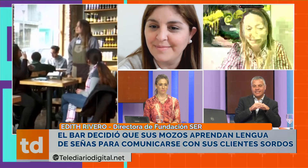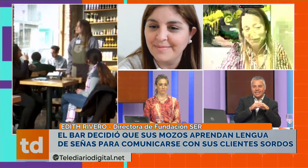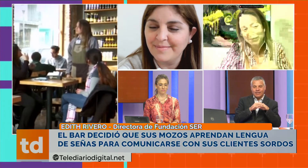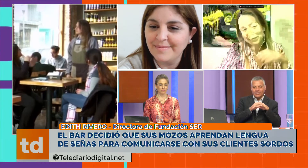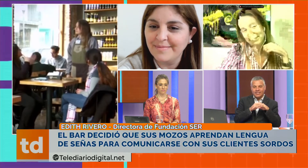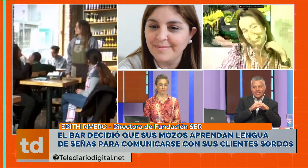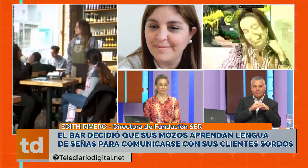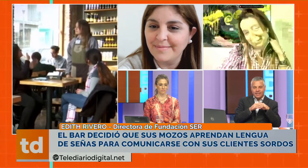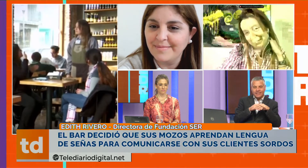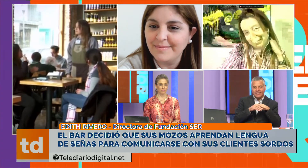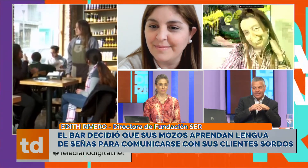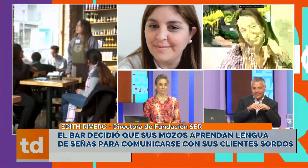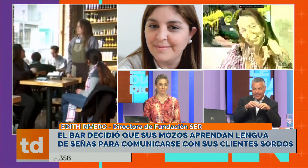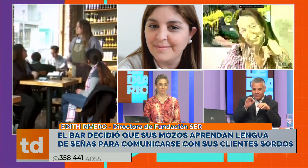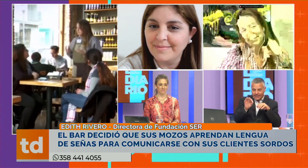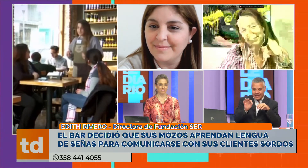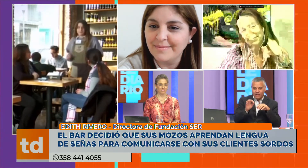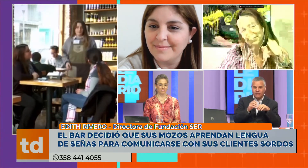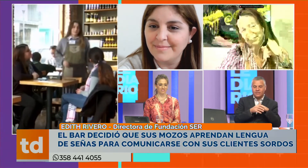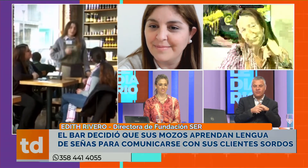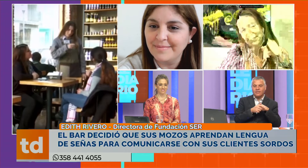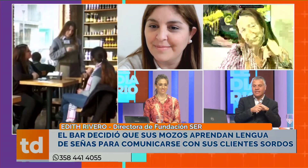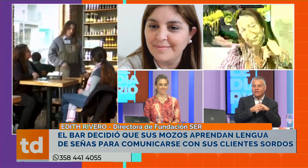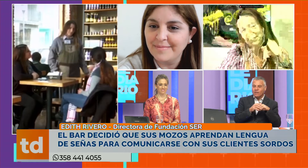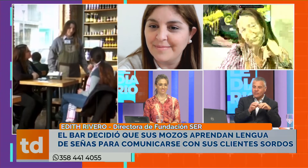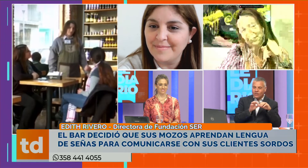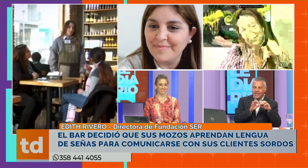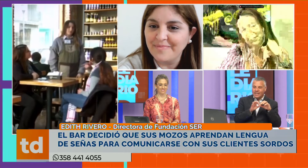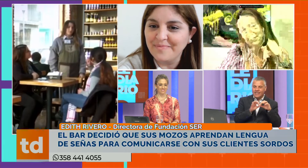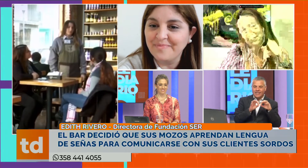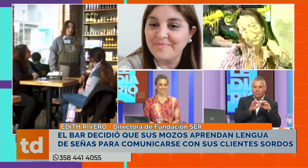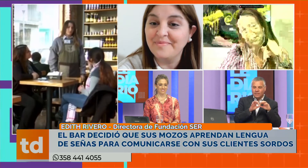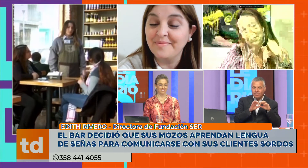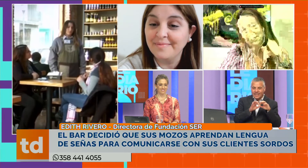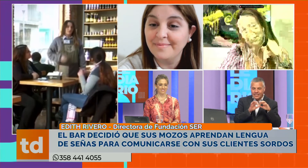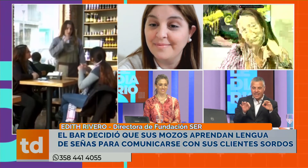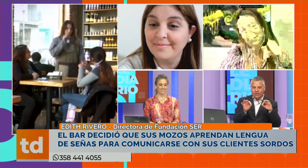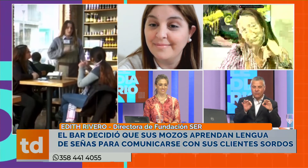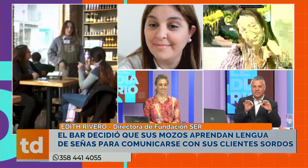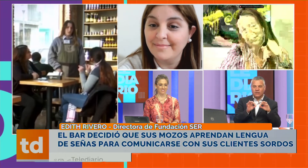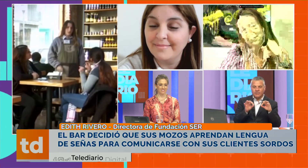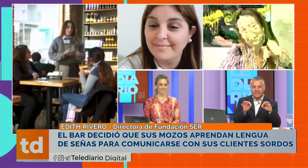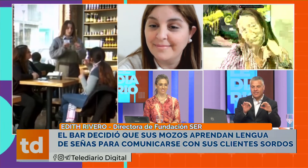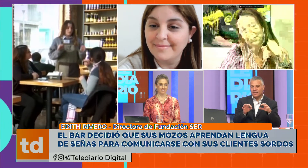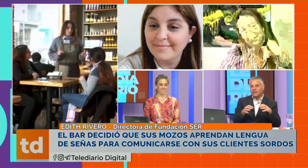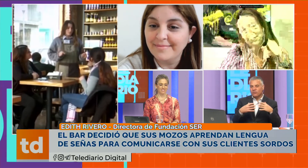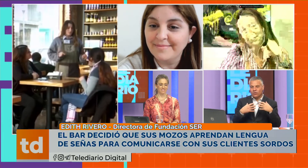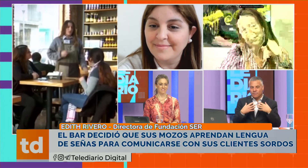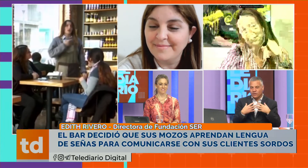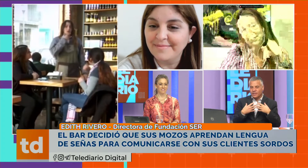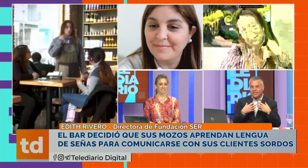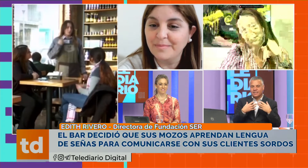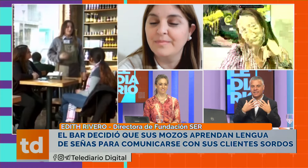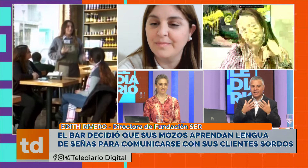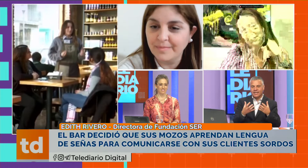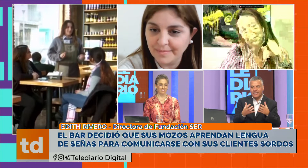ya que lo hiciste tan bien, a enmarcarnos eso? ¿Cuáles son los principales yerros que se cometen? Nosotros los